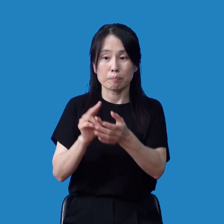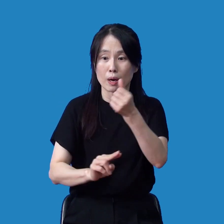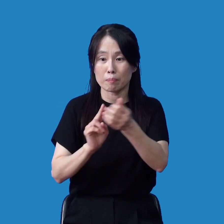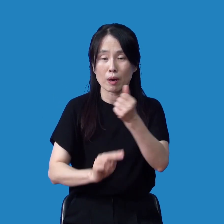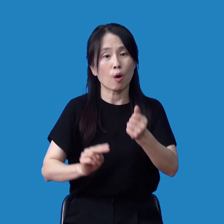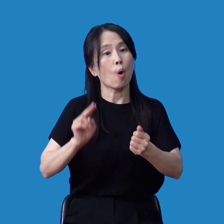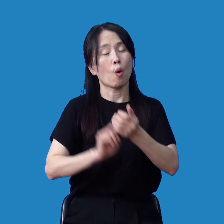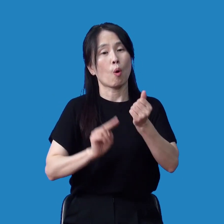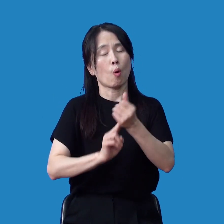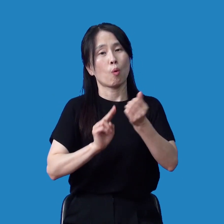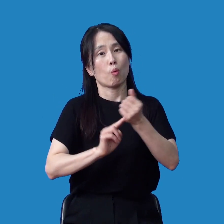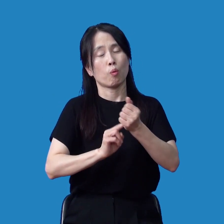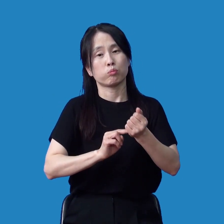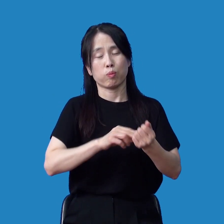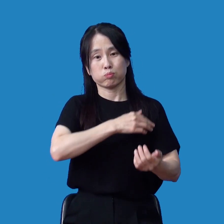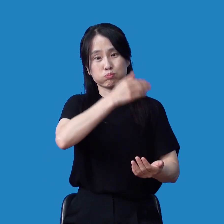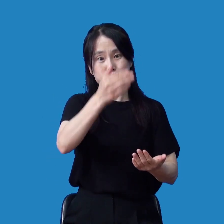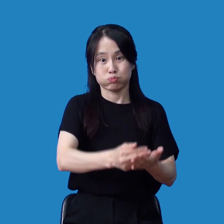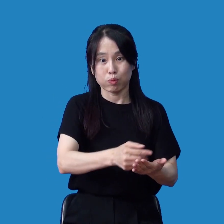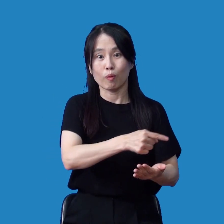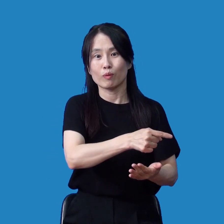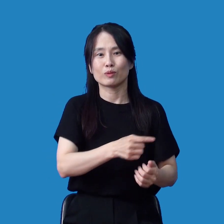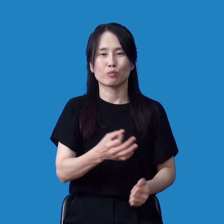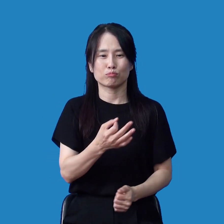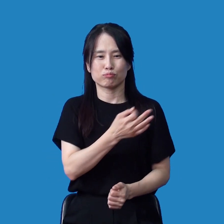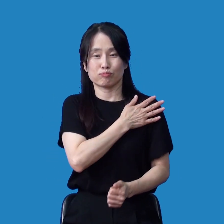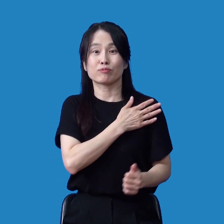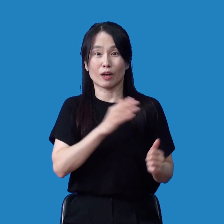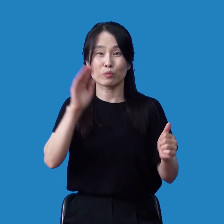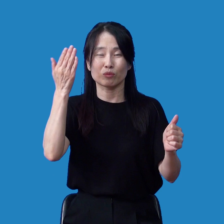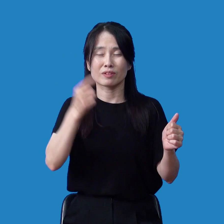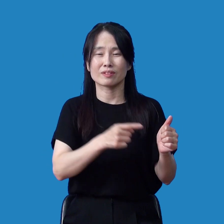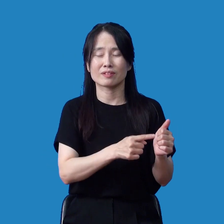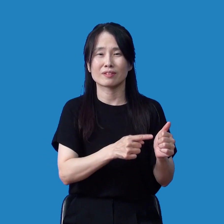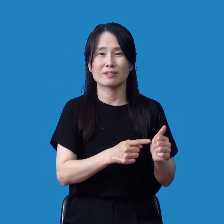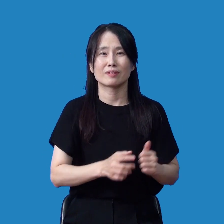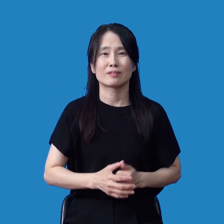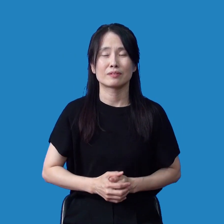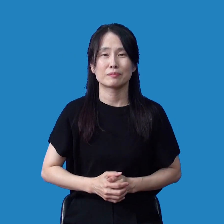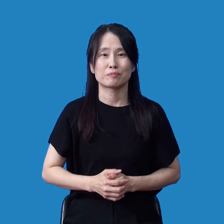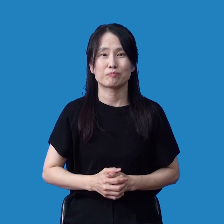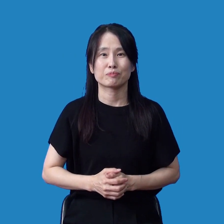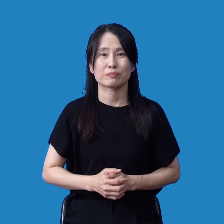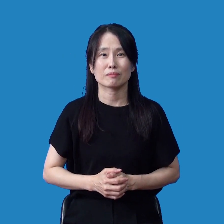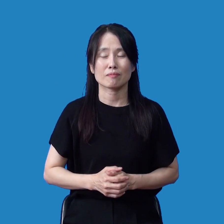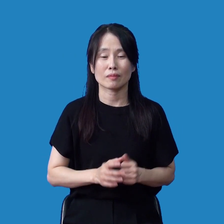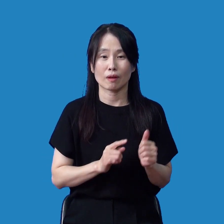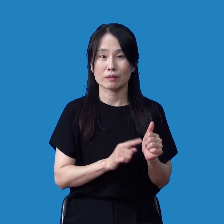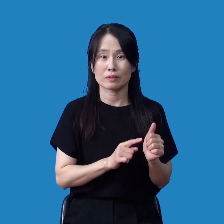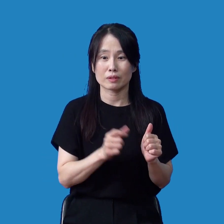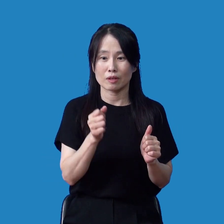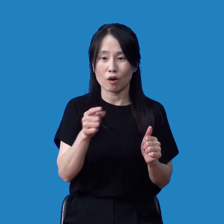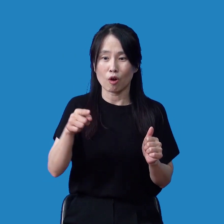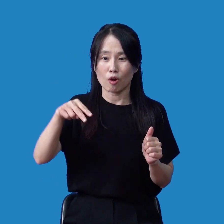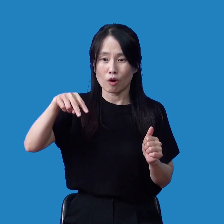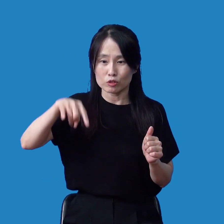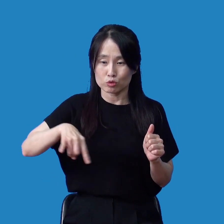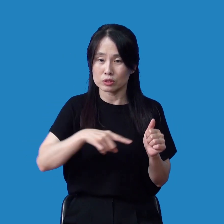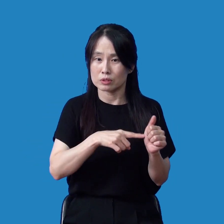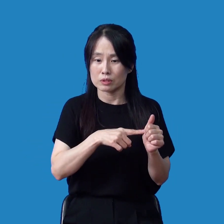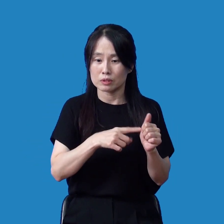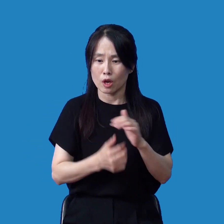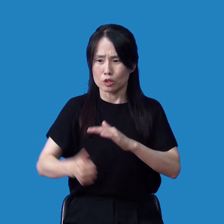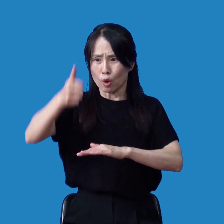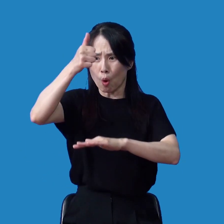끌었고 밀턴 허쉬는 단번에 대부호가 됐습니다. 그런데 그에게는